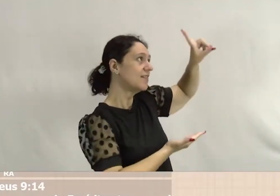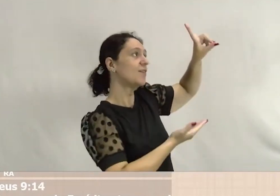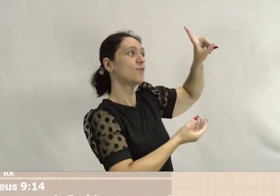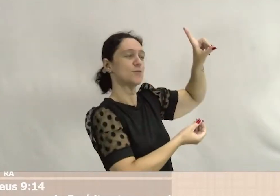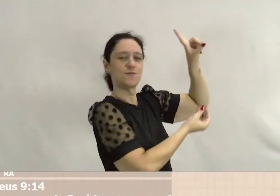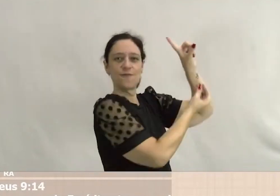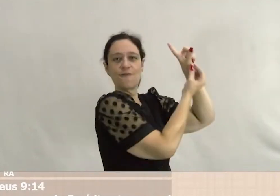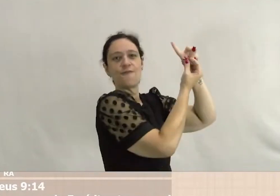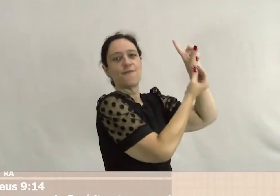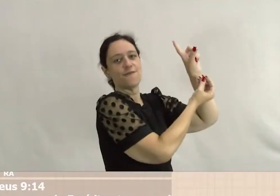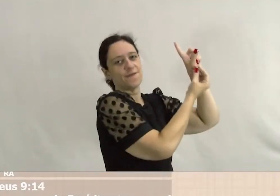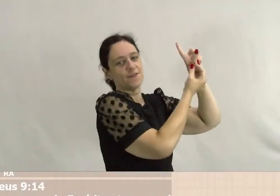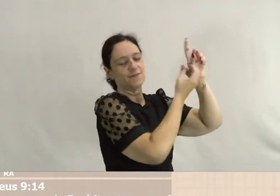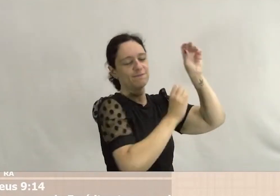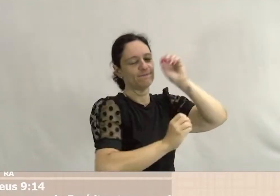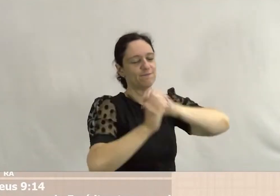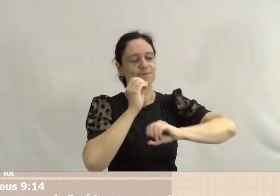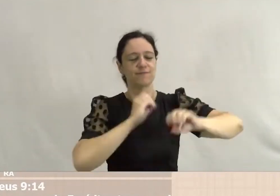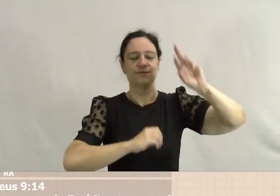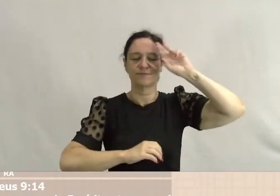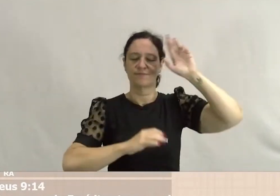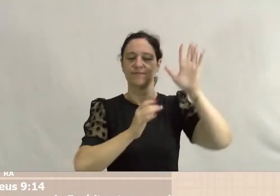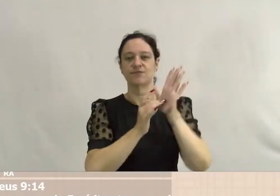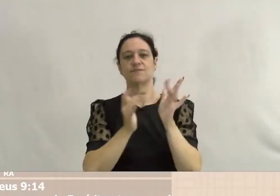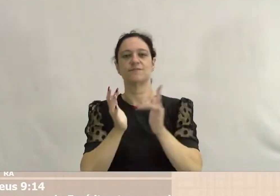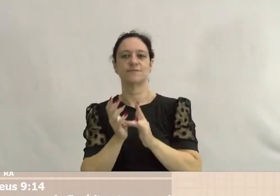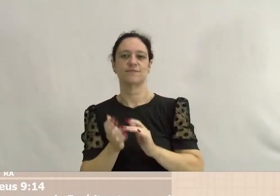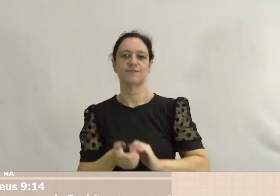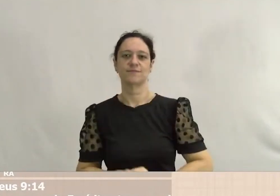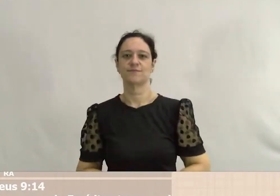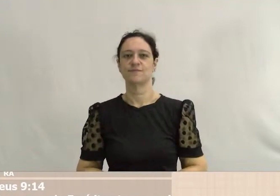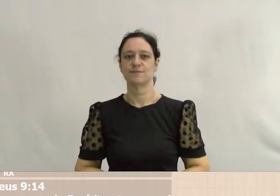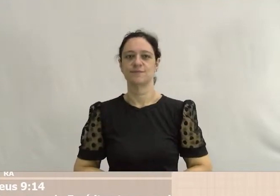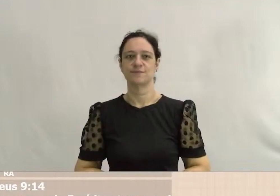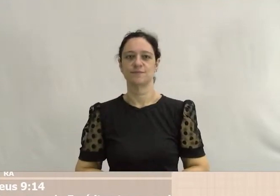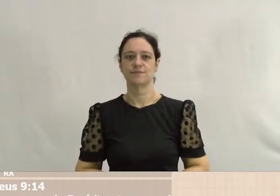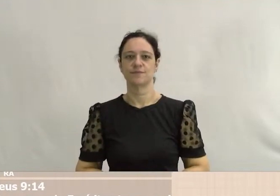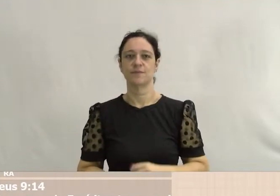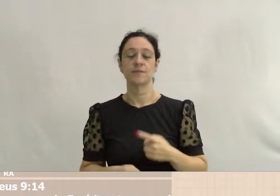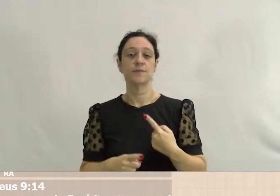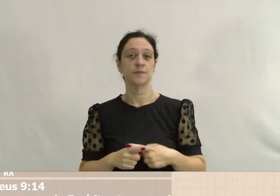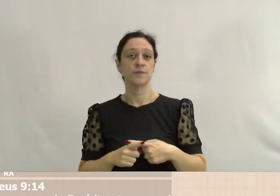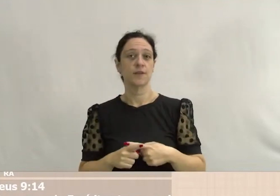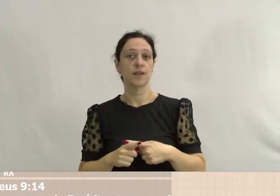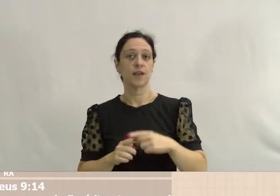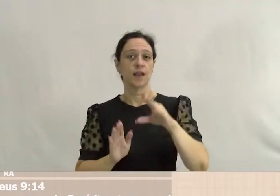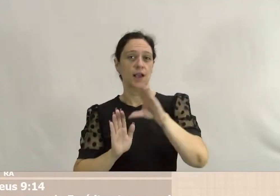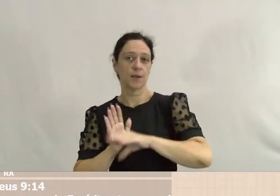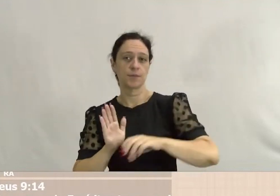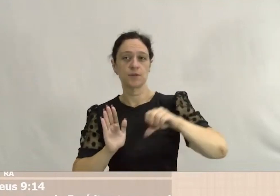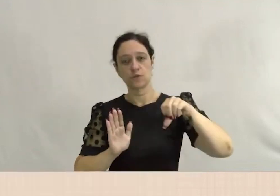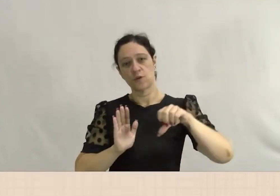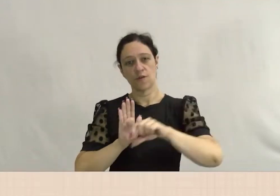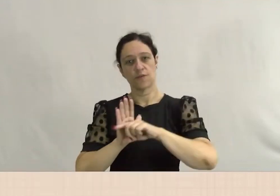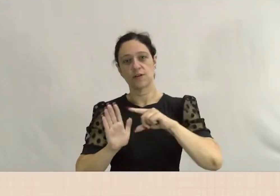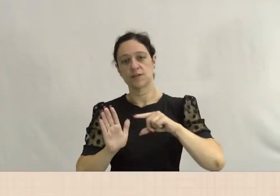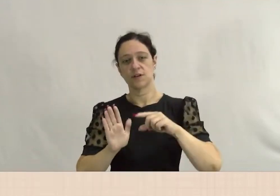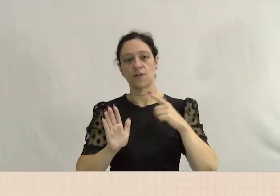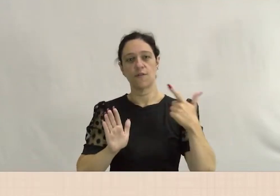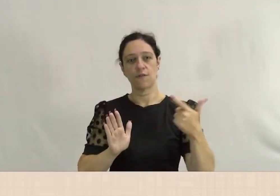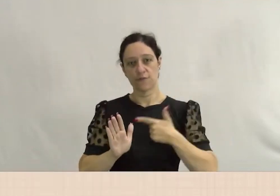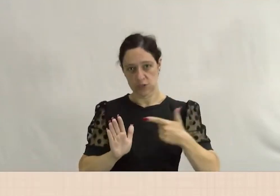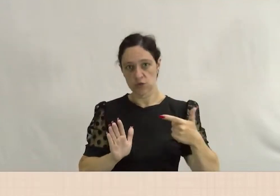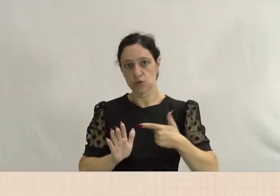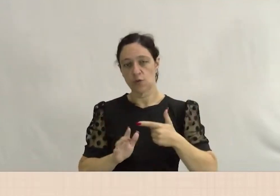vivo. Ó Senhor Jesus, porque no capítulo 9 ainda, versículo 22, com